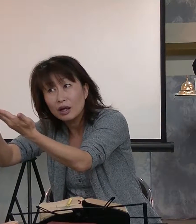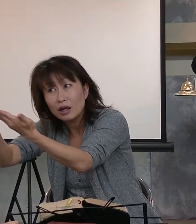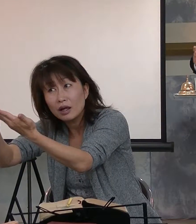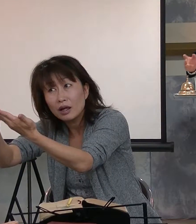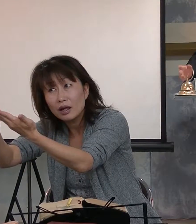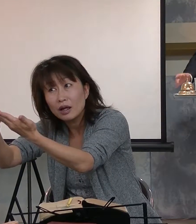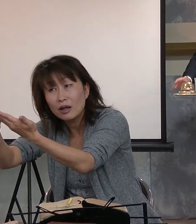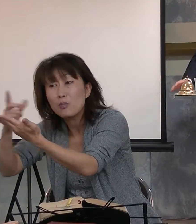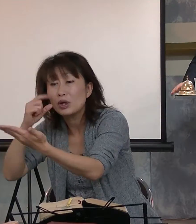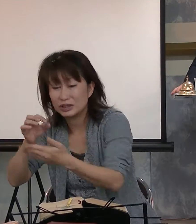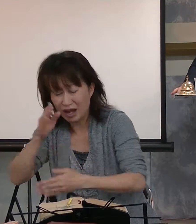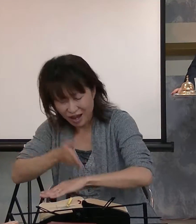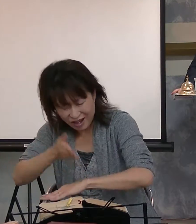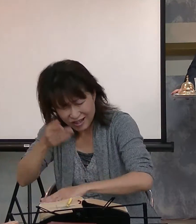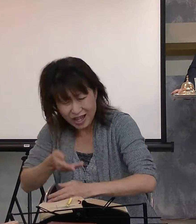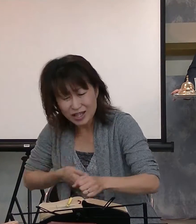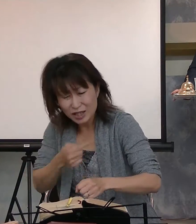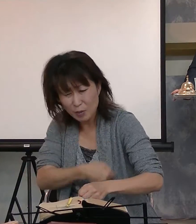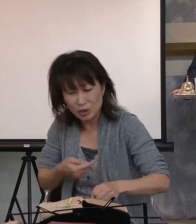偽善者になるわ